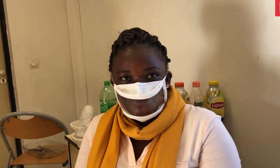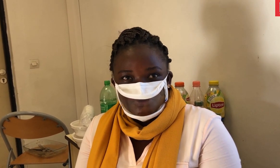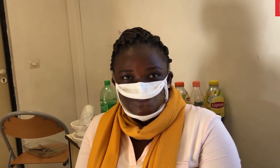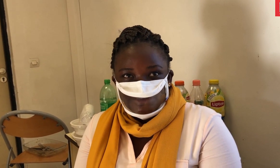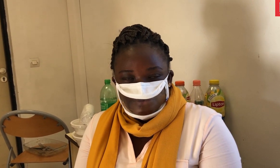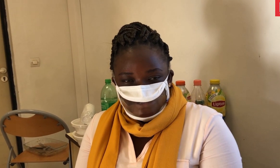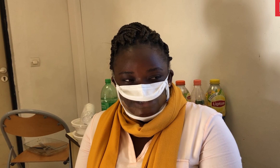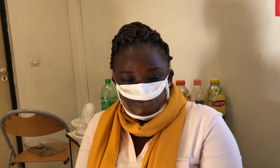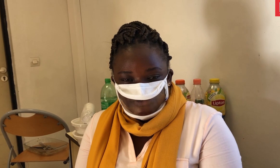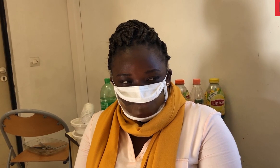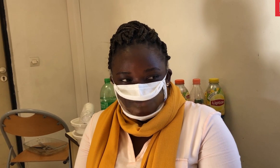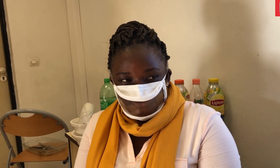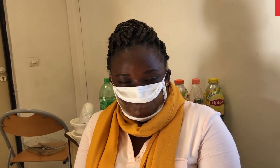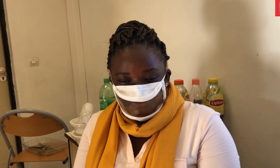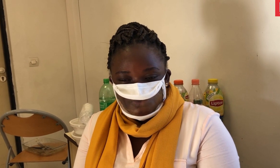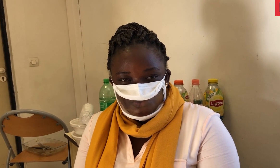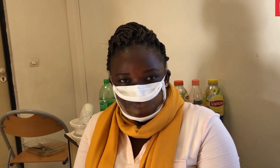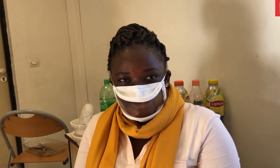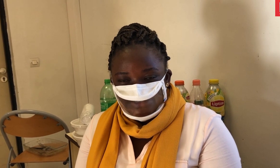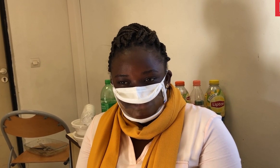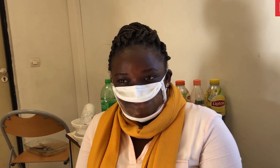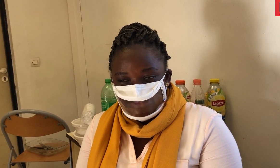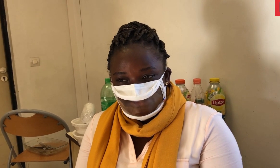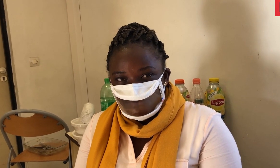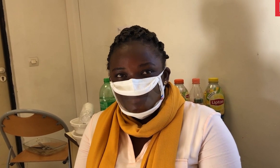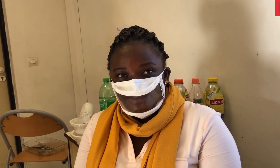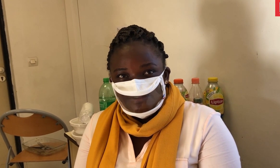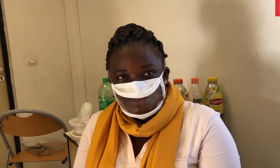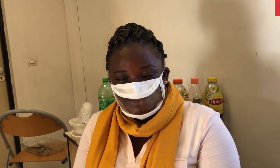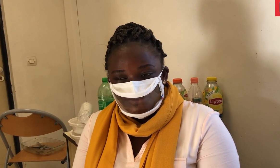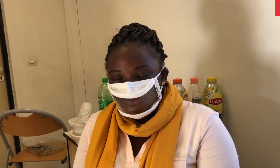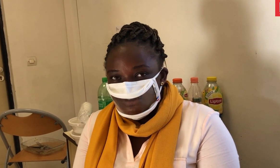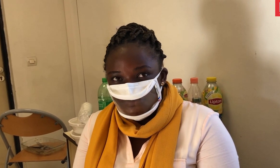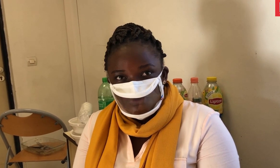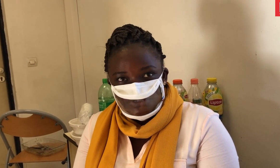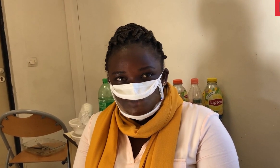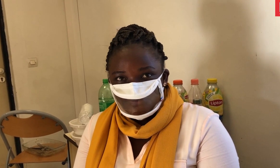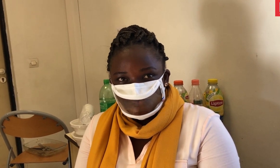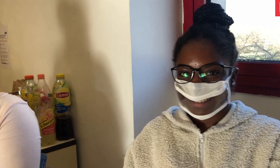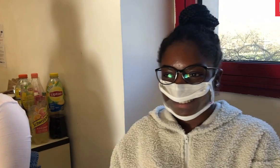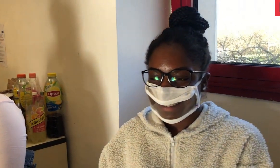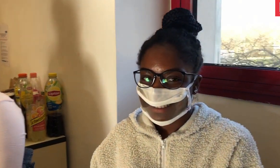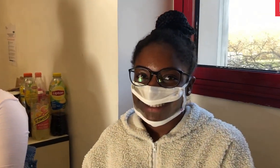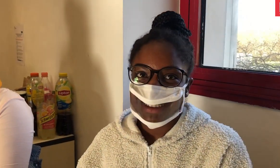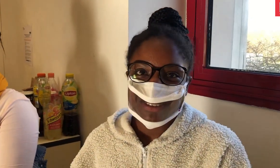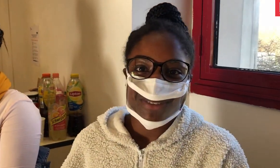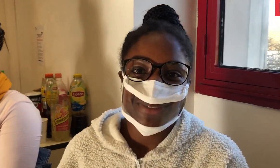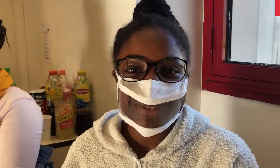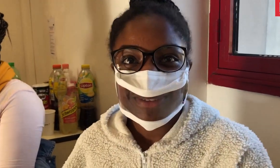besoin. Parce qu'ils ont vraiment besoin de nous pour pouvoir les aider, les accompagner dans leur vie quotidienne. Du coup,